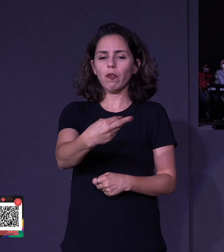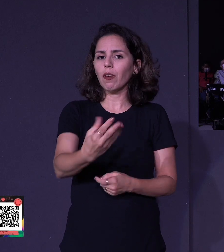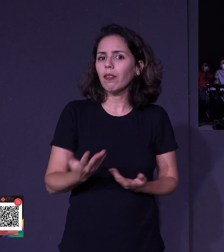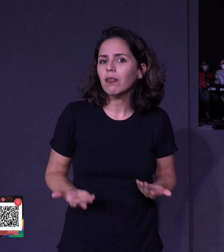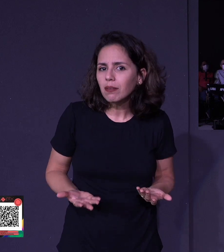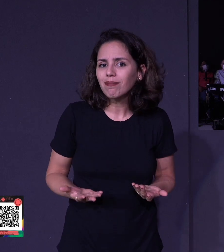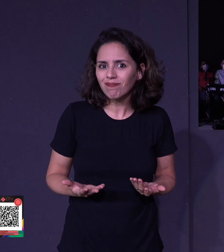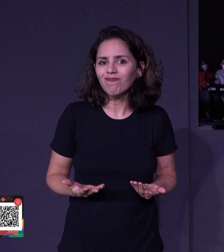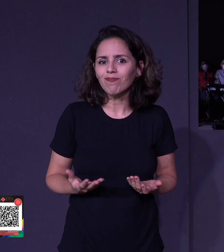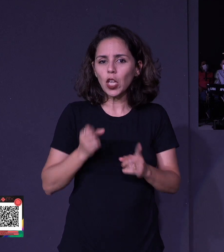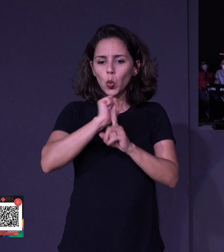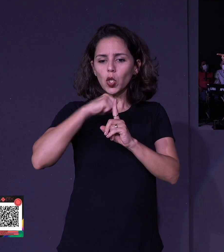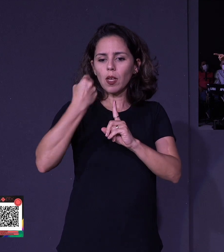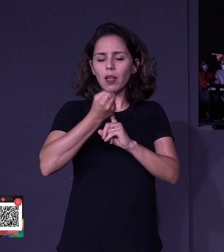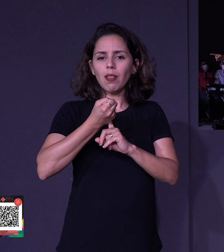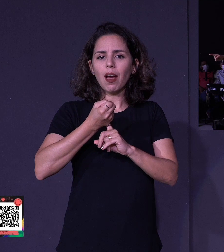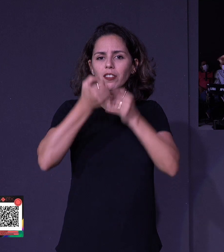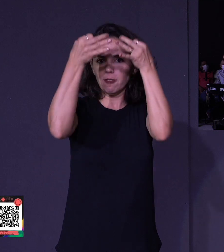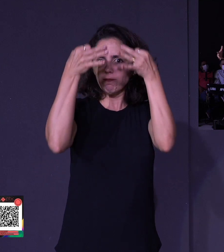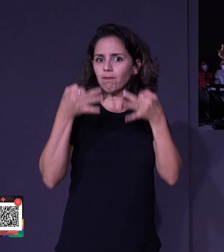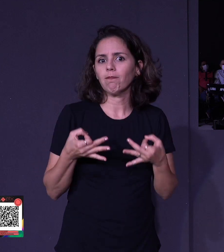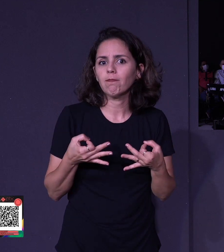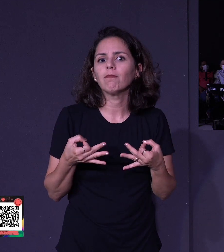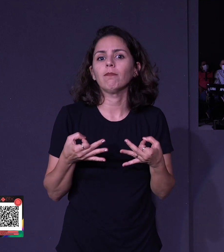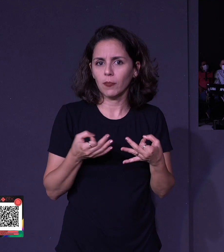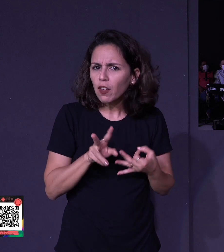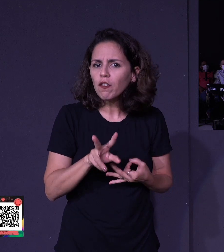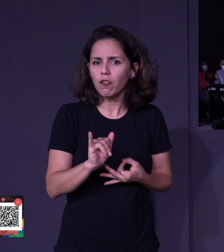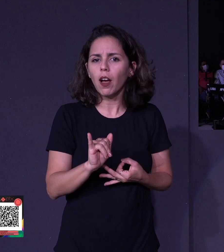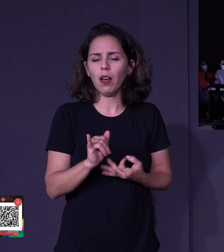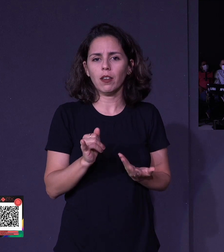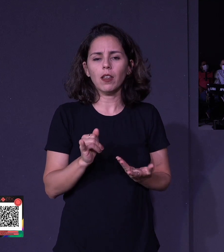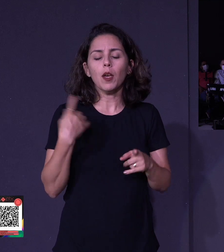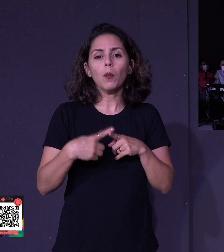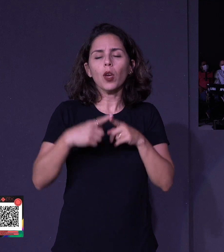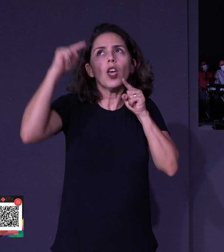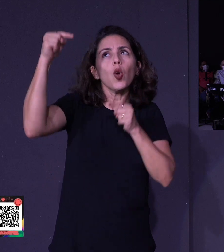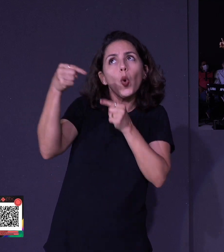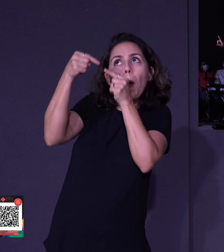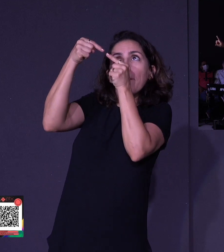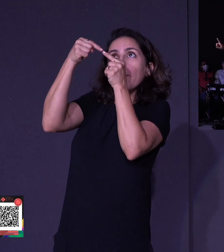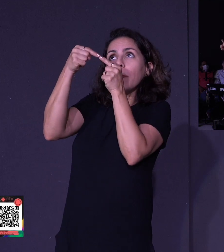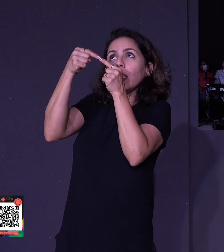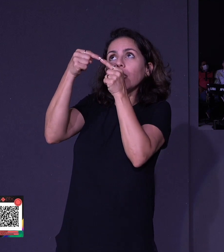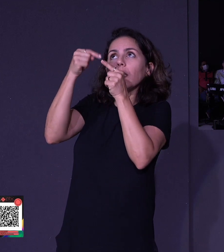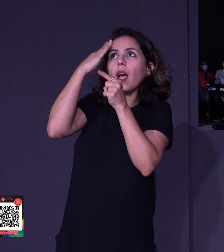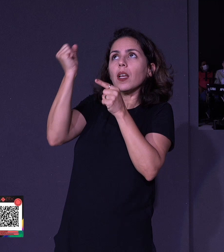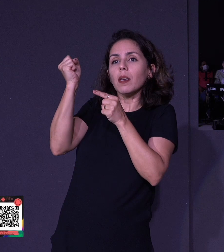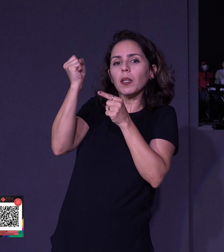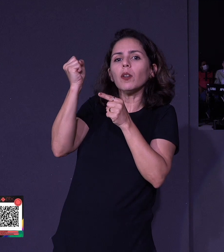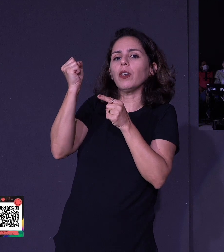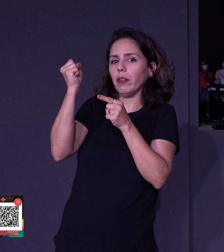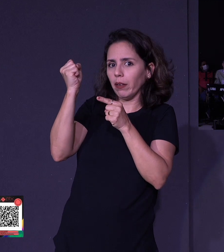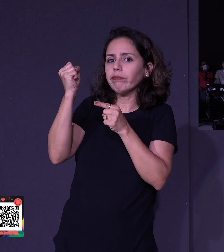devidamente ajustados, que se movem pela sabedoria que Deus dá a qualquer um. Tiago 1,5: quem